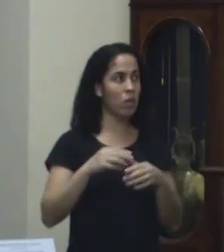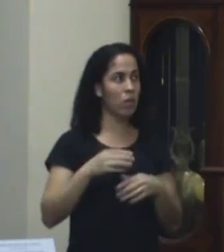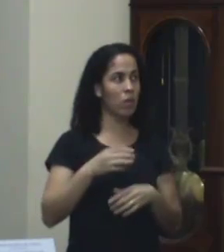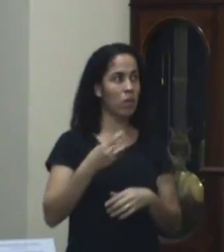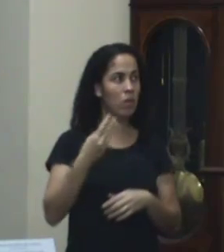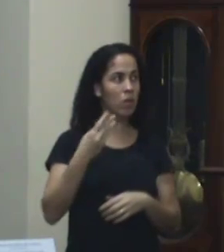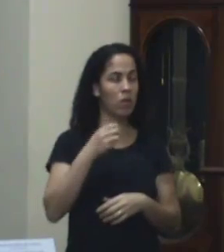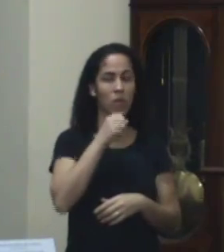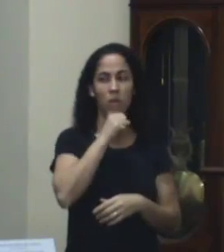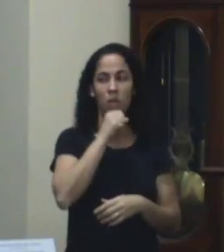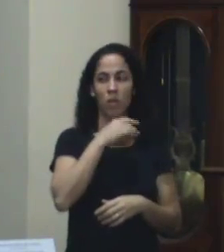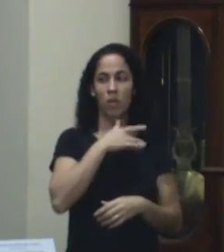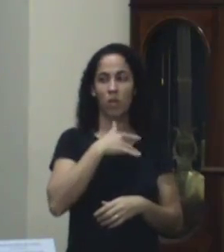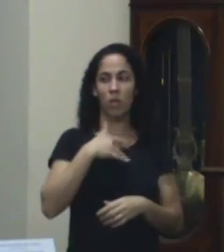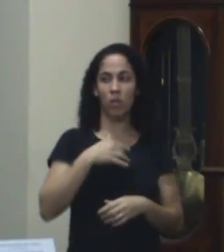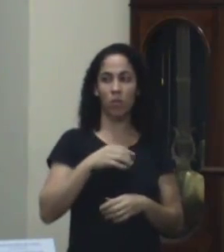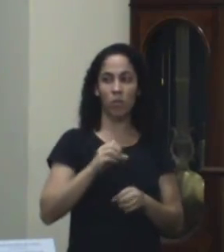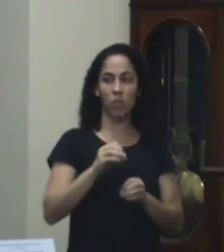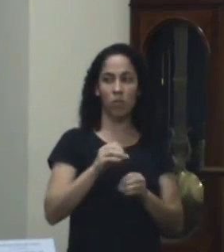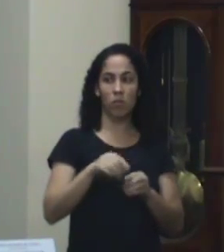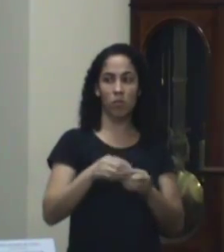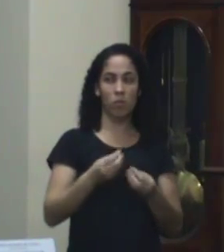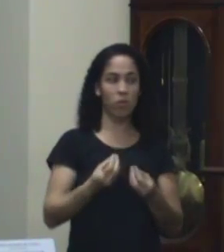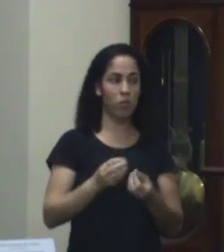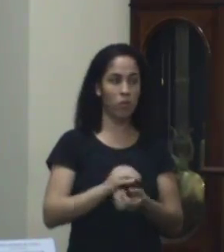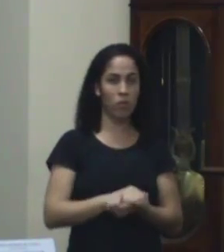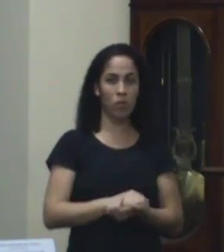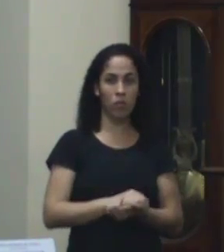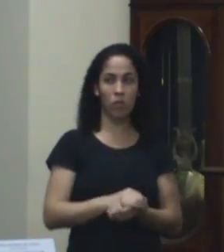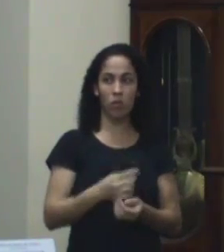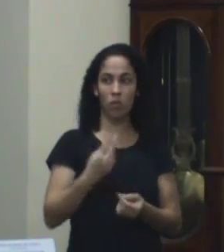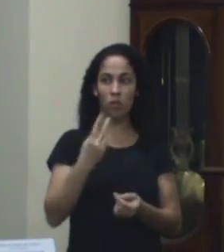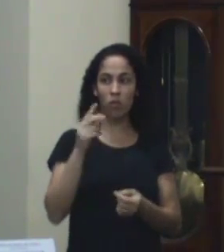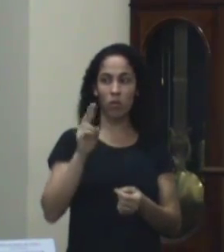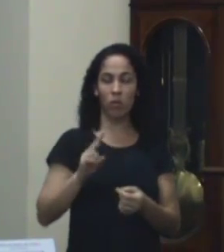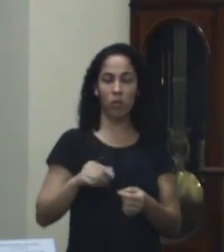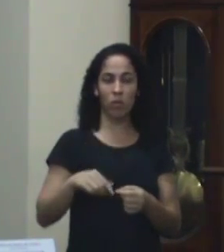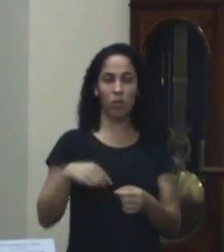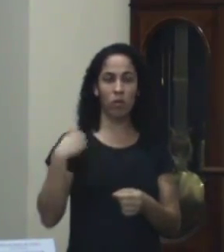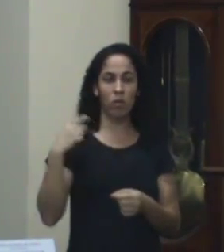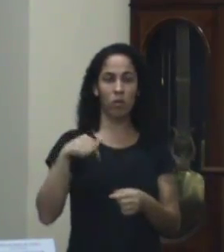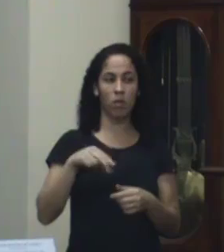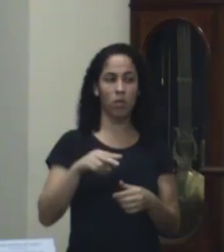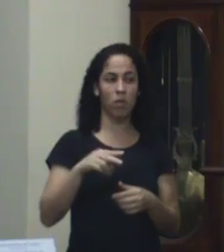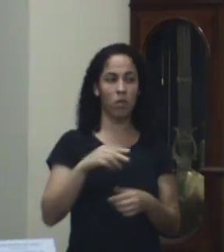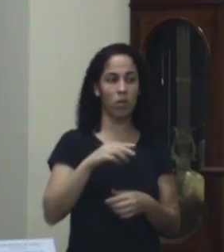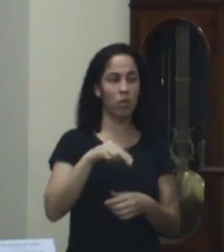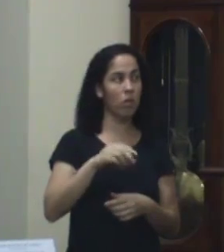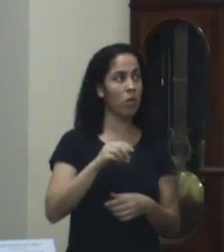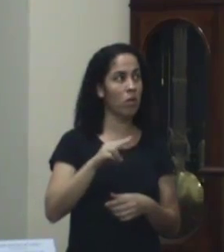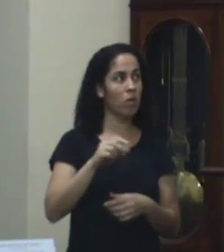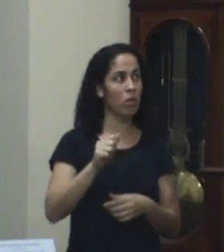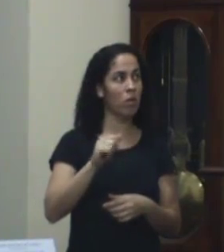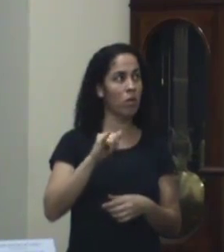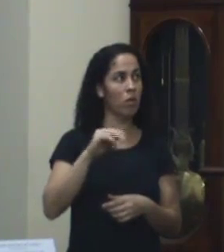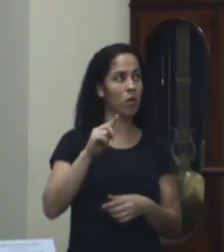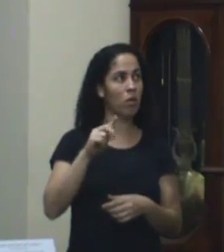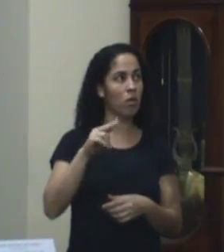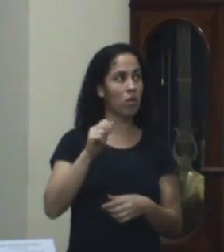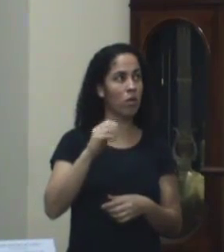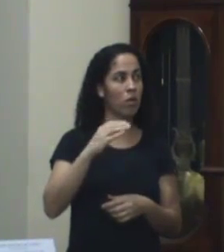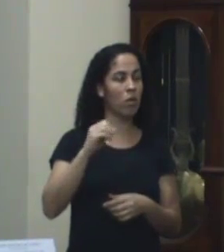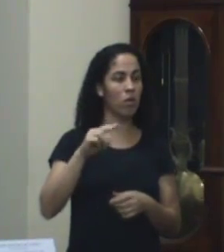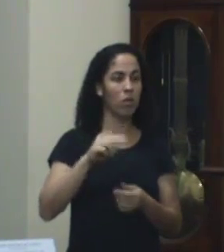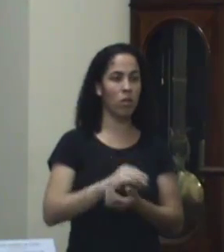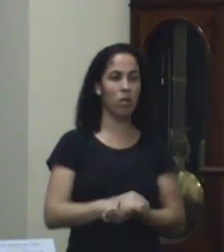terceira idade, com a saúde e com a educação. Por 2 vezes vereador no município de Nova Iguaçu, já tem demonstrado